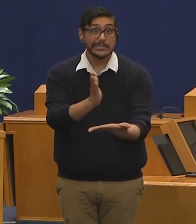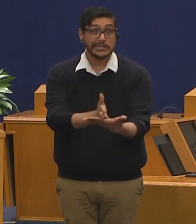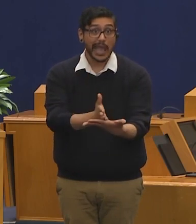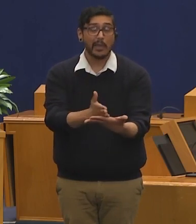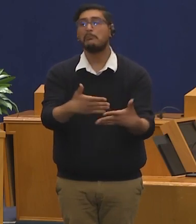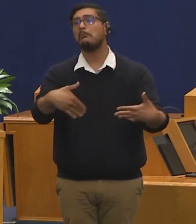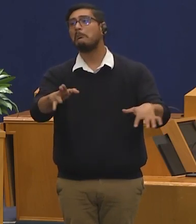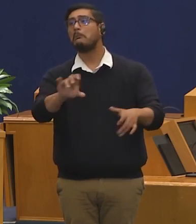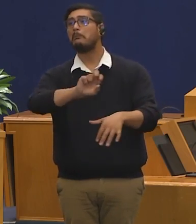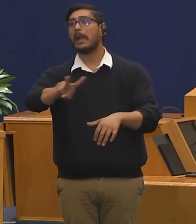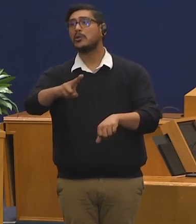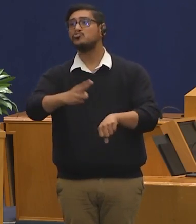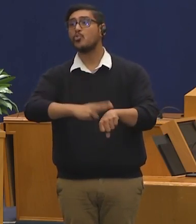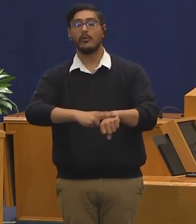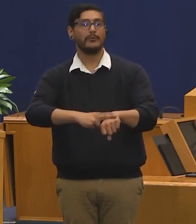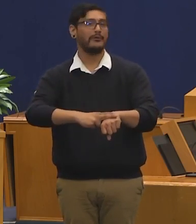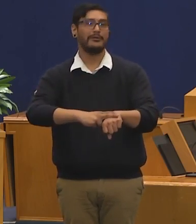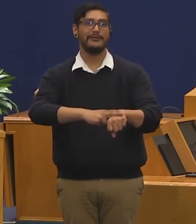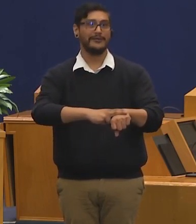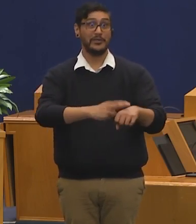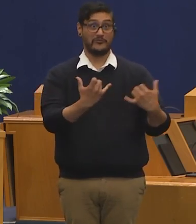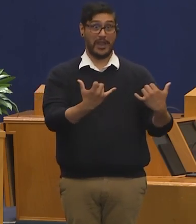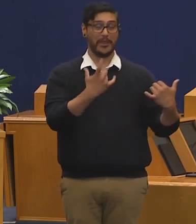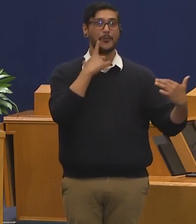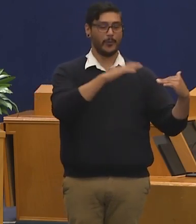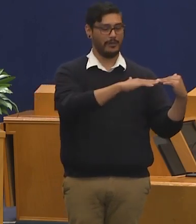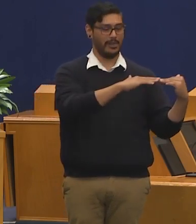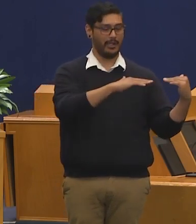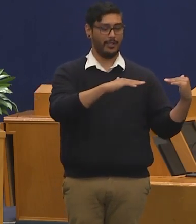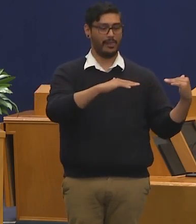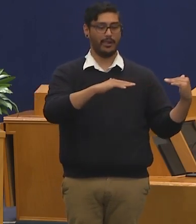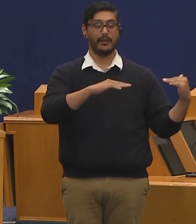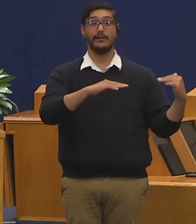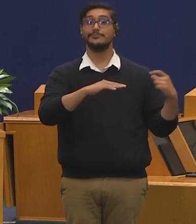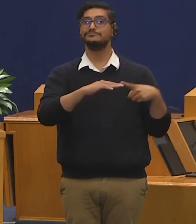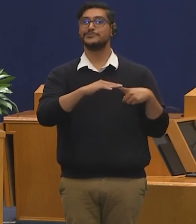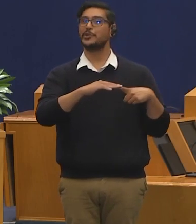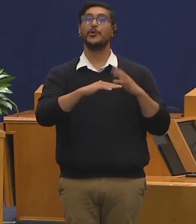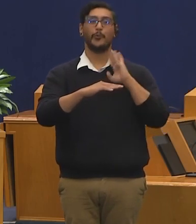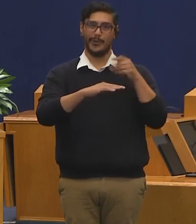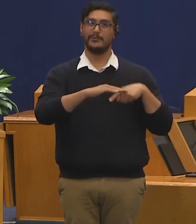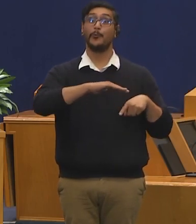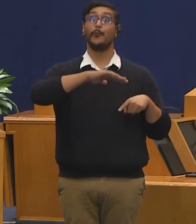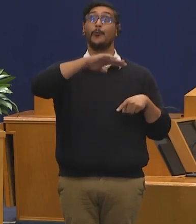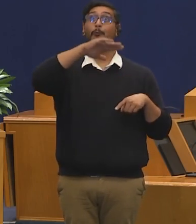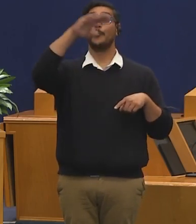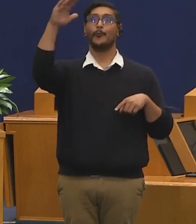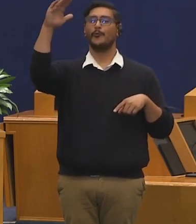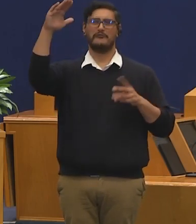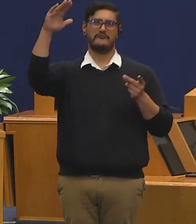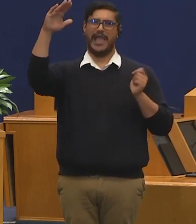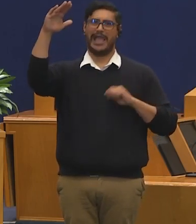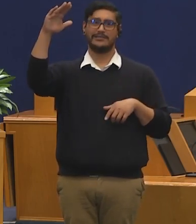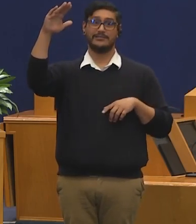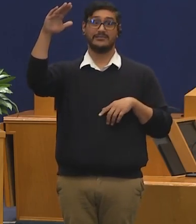otra vez el número de personas que necesitan estar en el hospital.